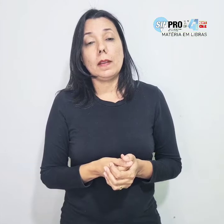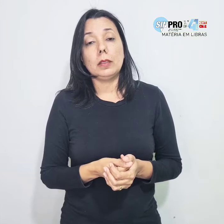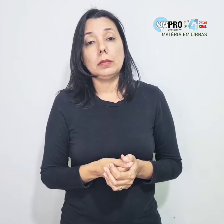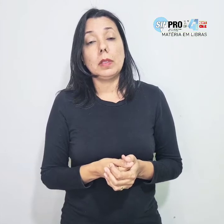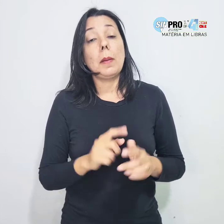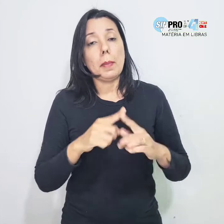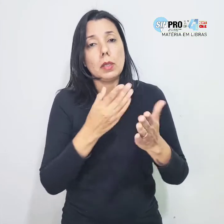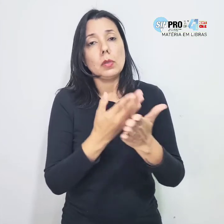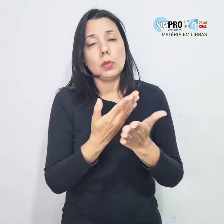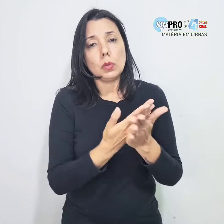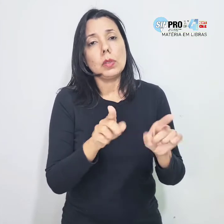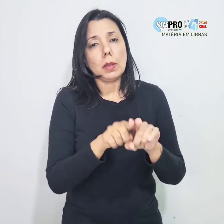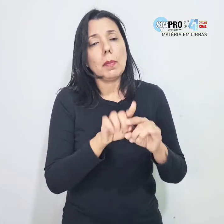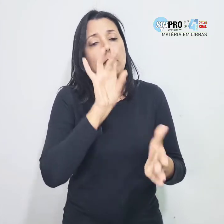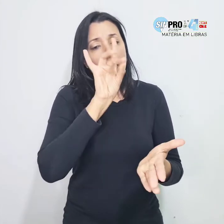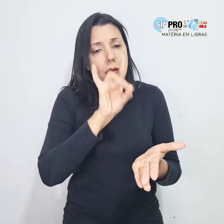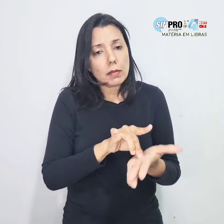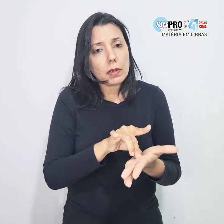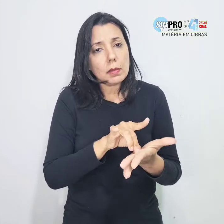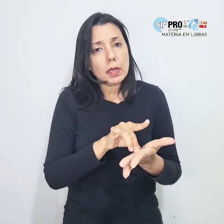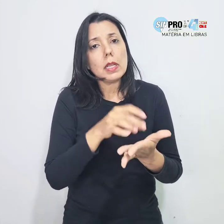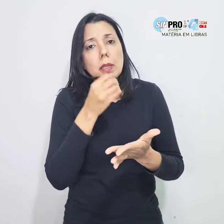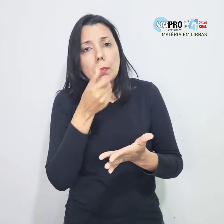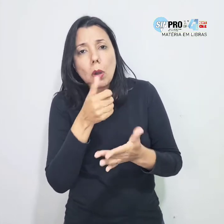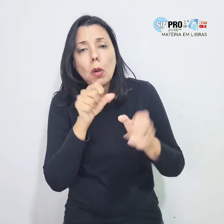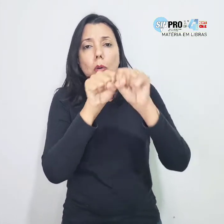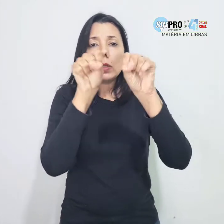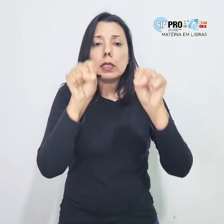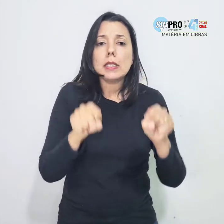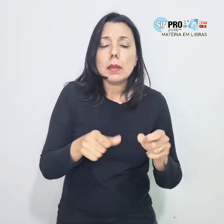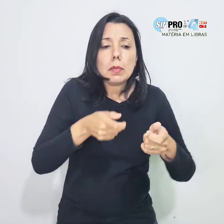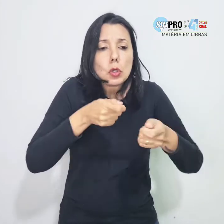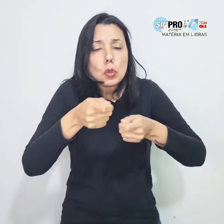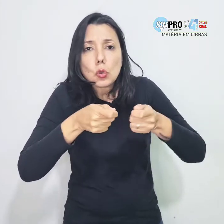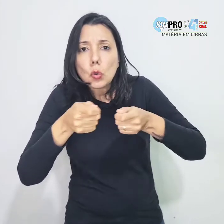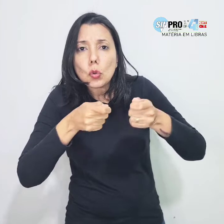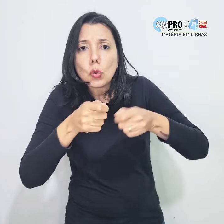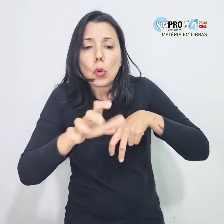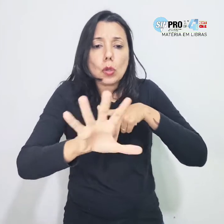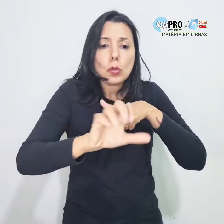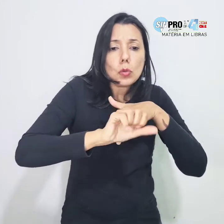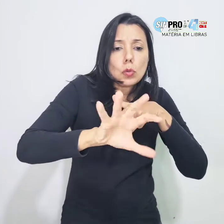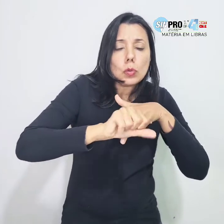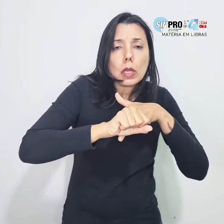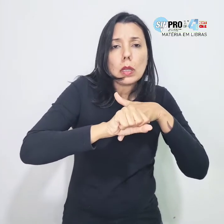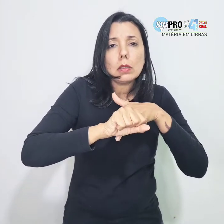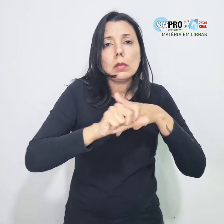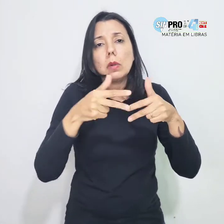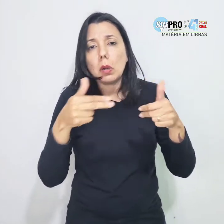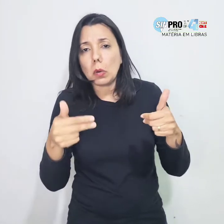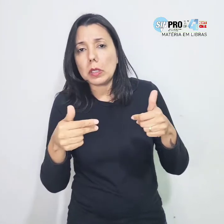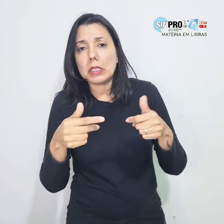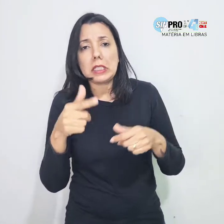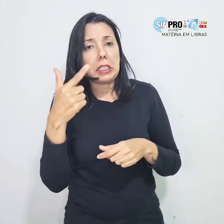Mas o estudo também afirma que, com um bom sistema de rastreamento de contatos, algo que sequer existe em países